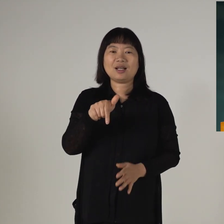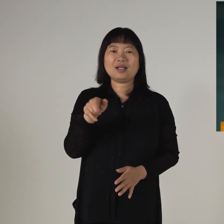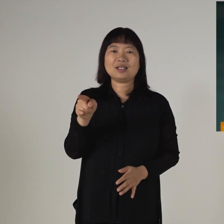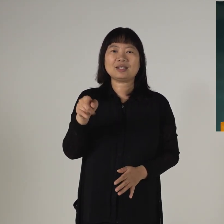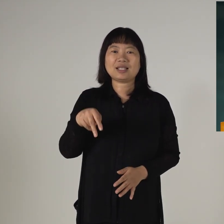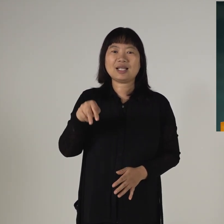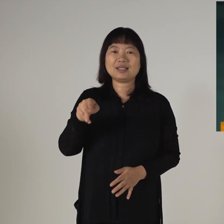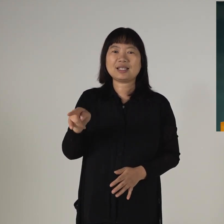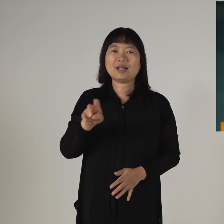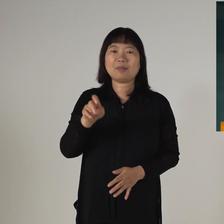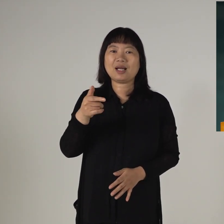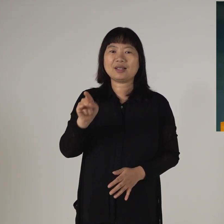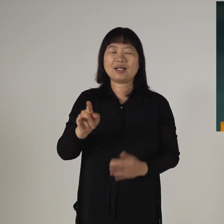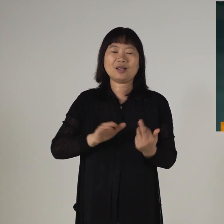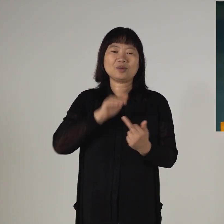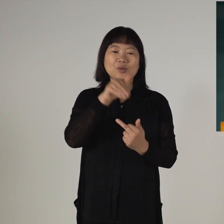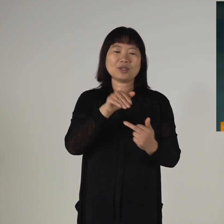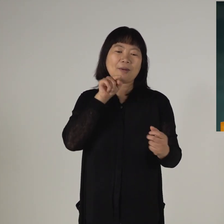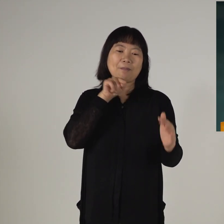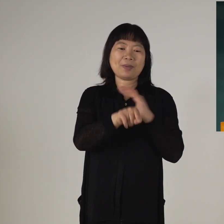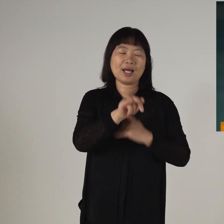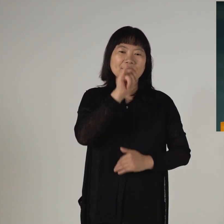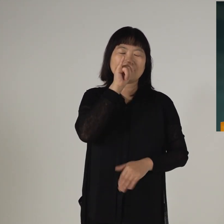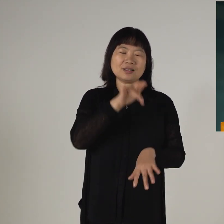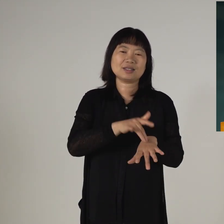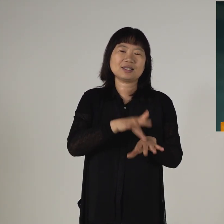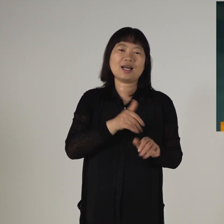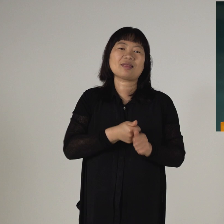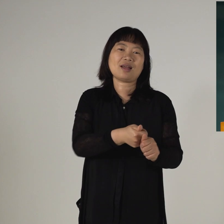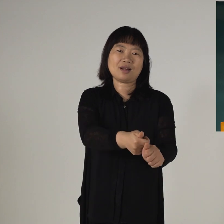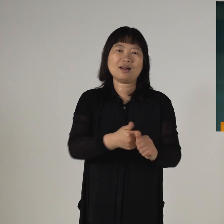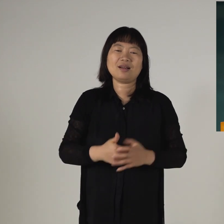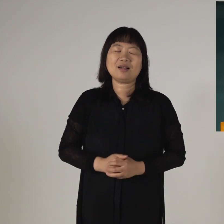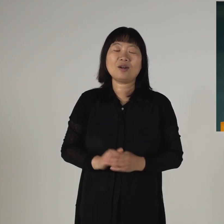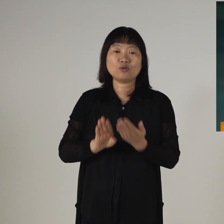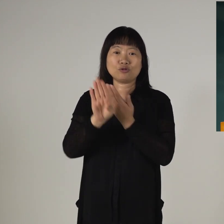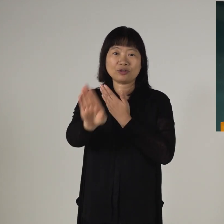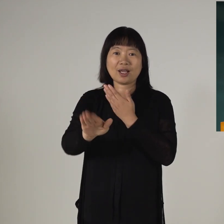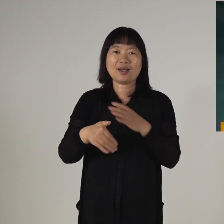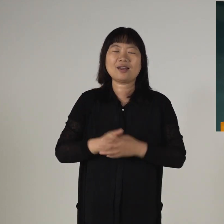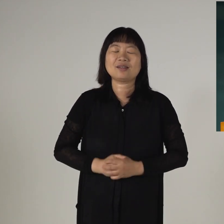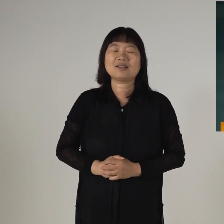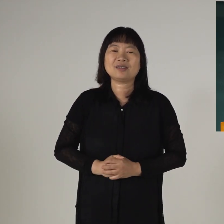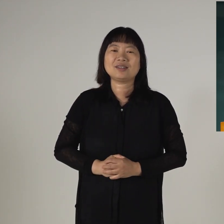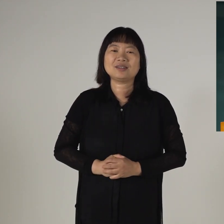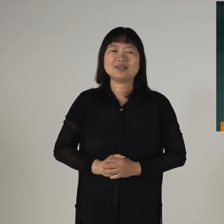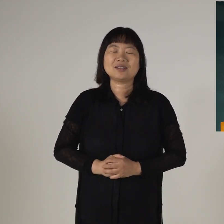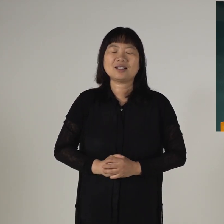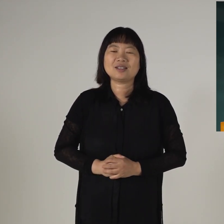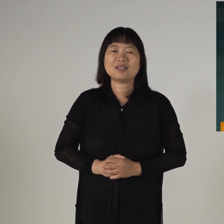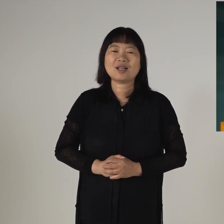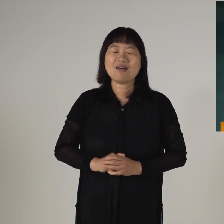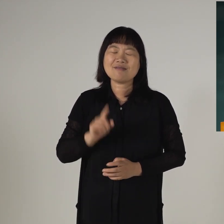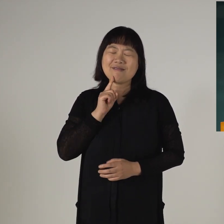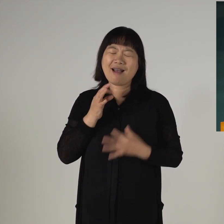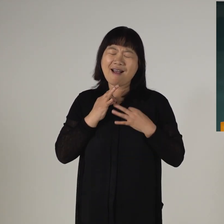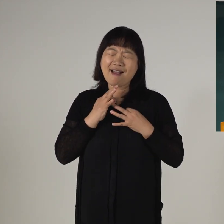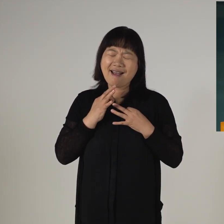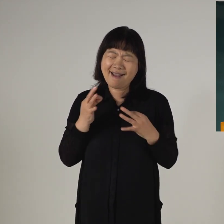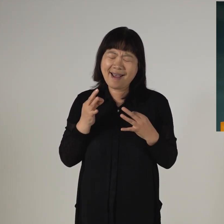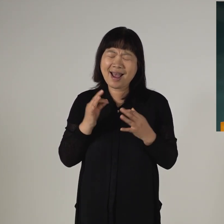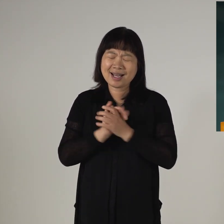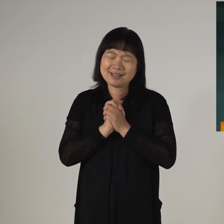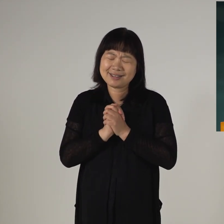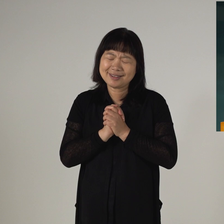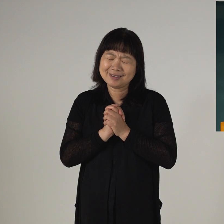겟세마네 동산을 찾아요. 습관을 쫓아. 그리고 그의 외마디 비명 같은